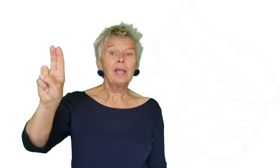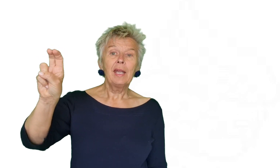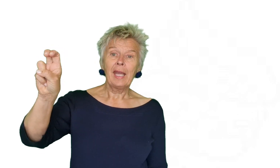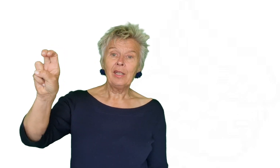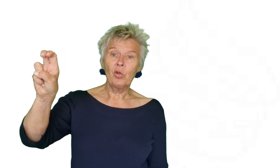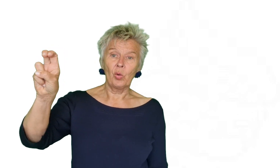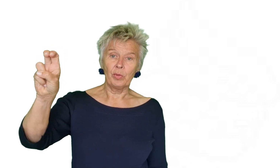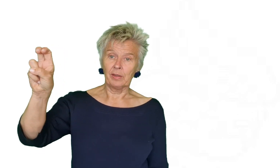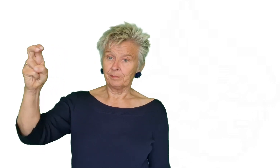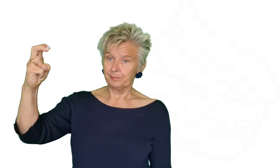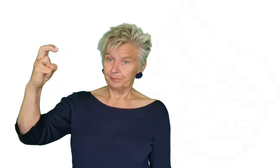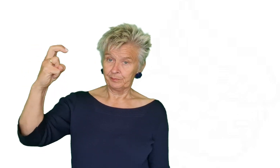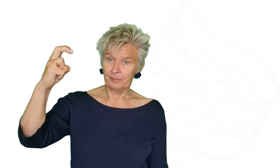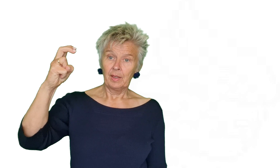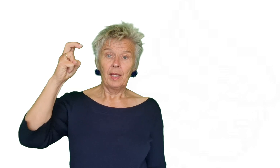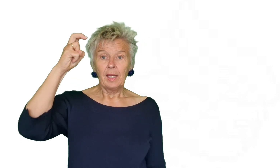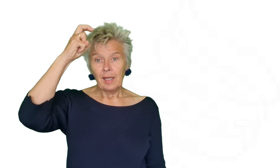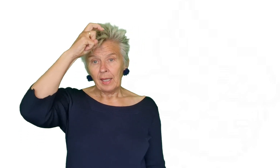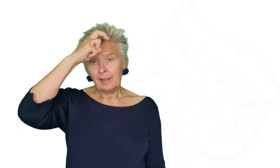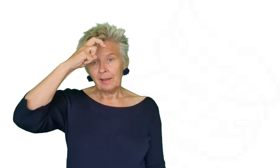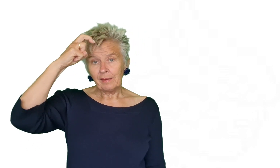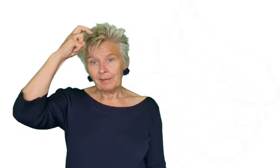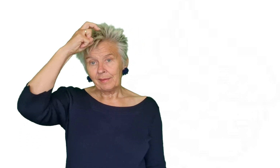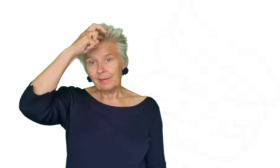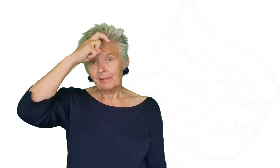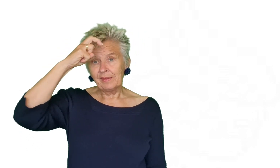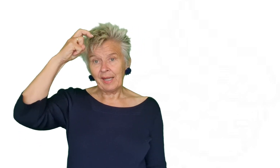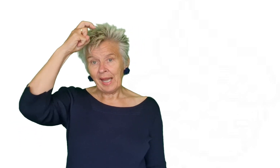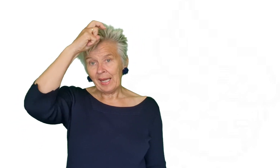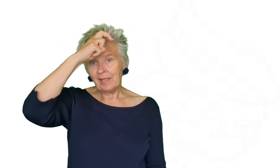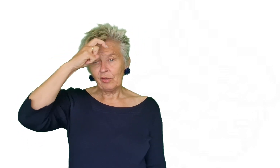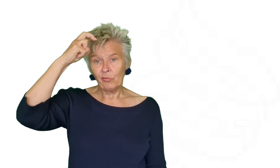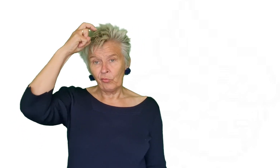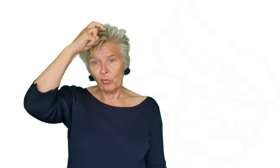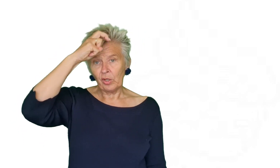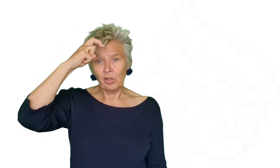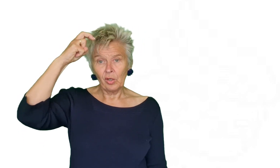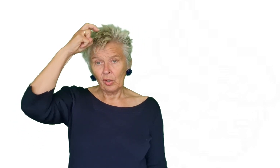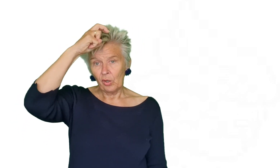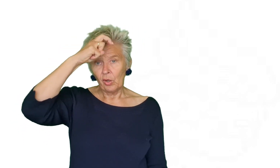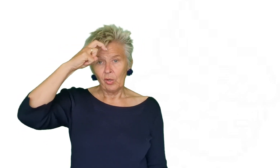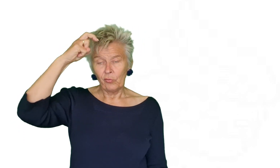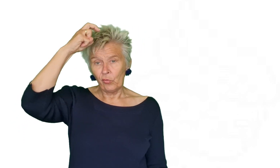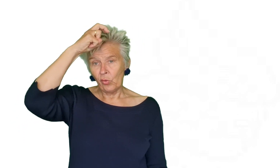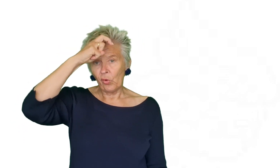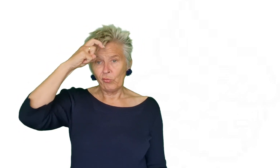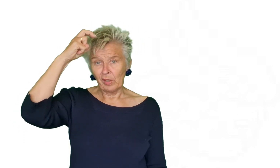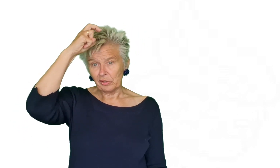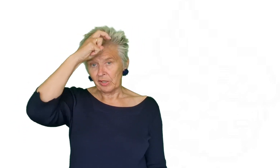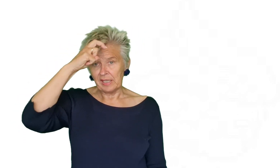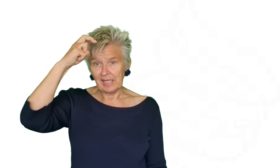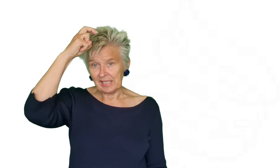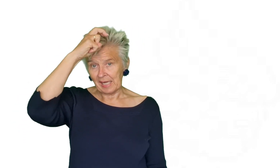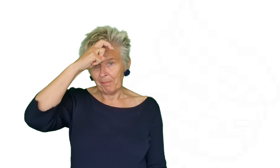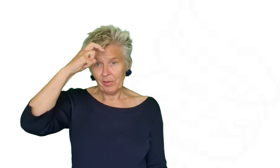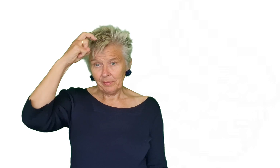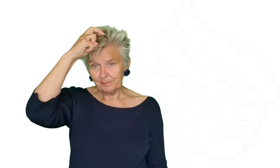en die krom je. En dan draai je voor je voorhoofd langs december.